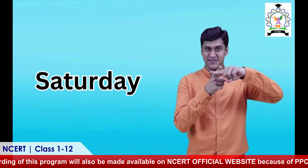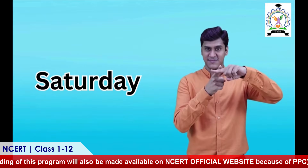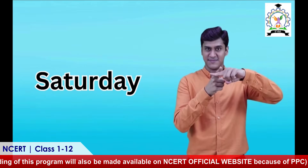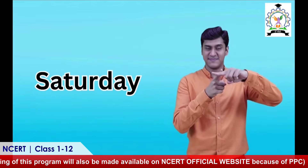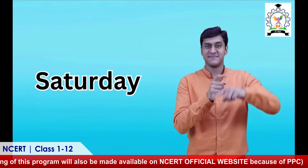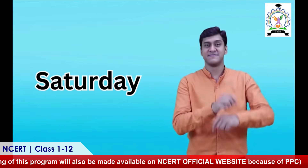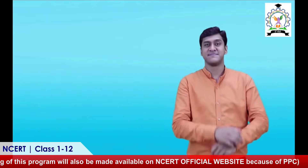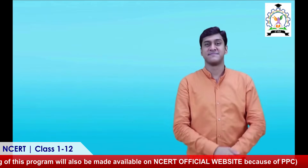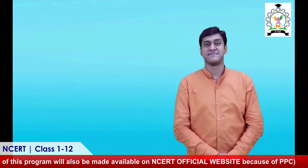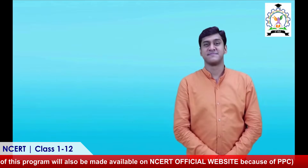शनिवार,